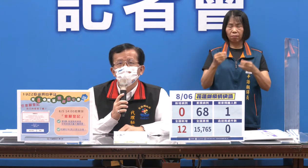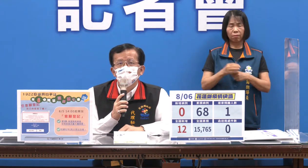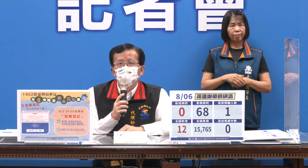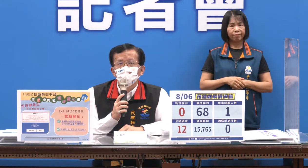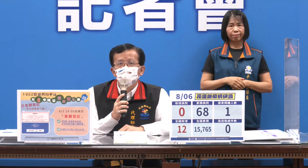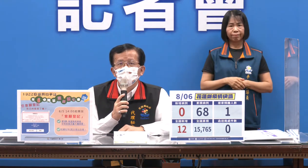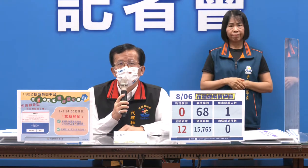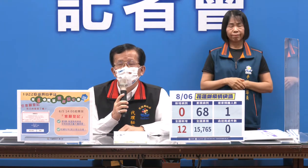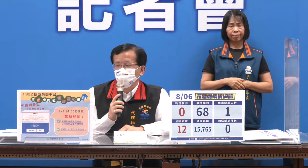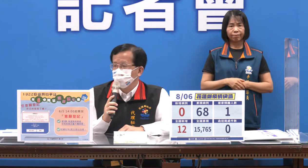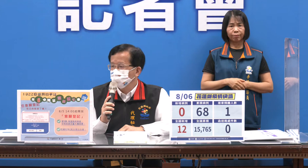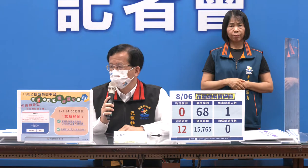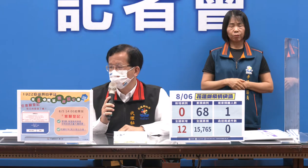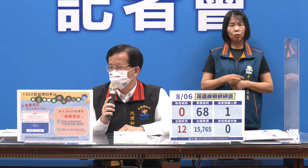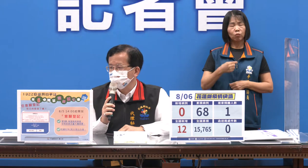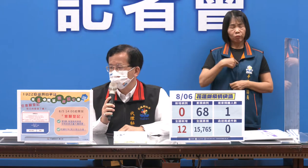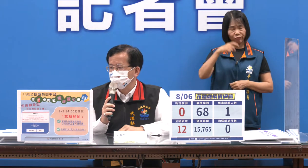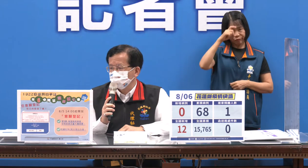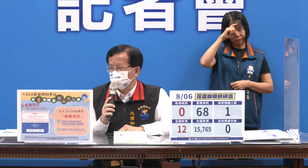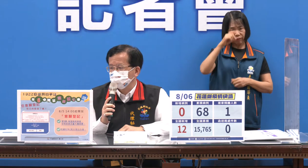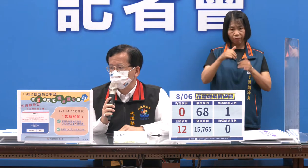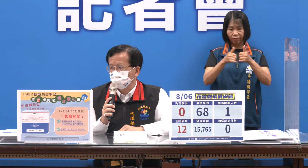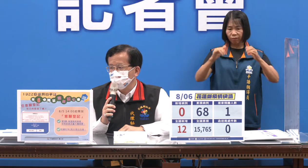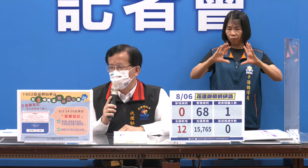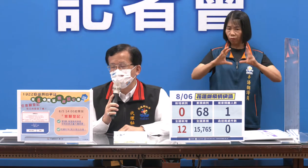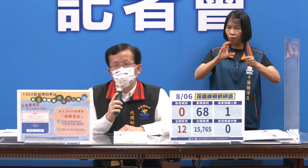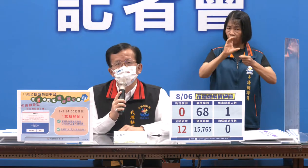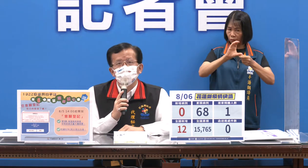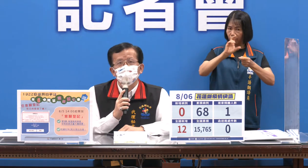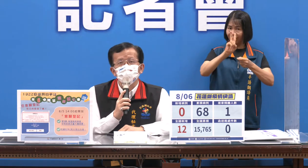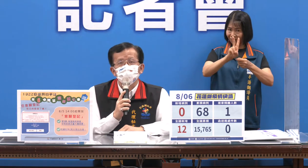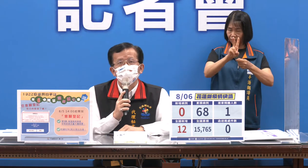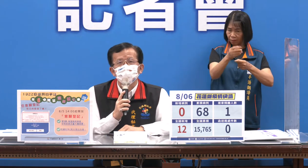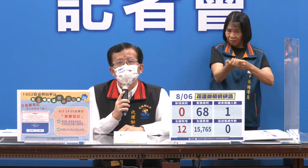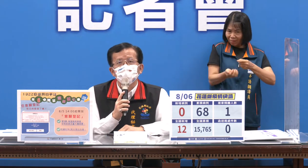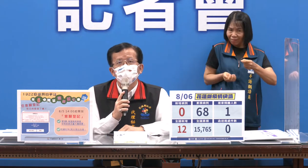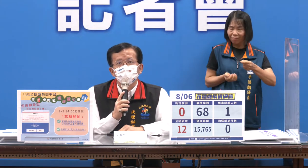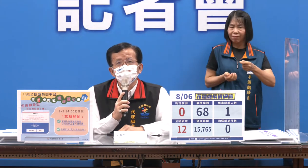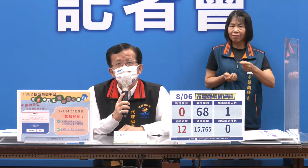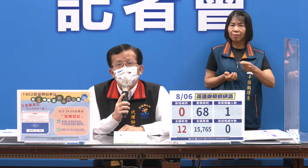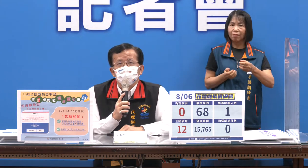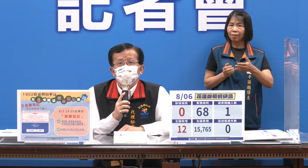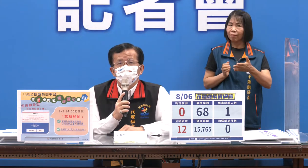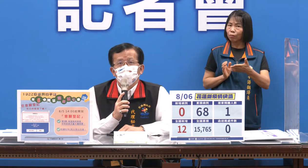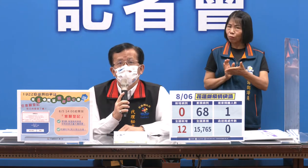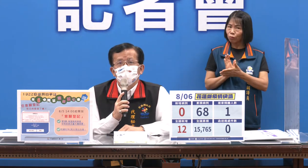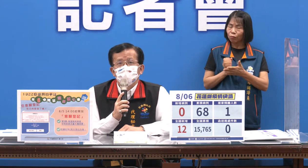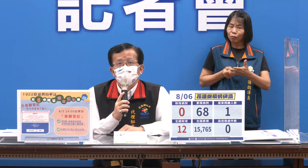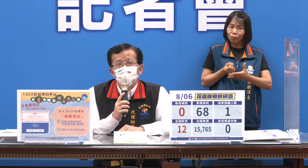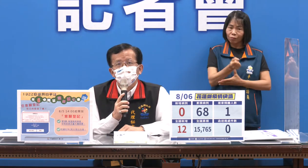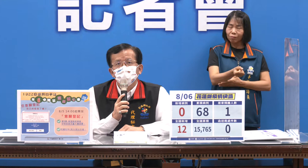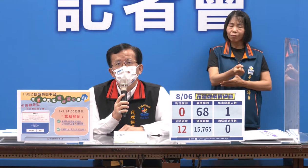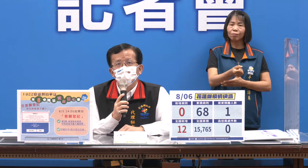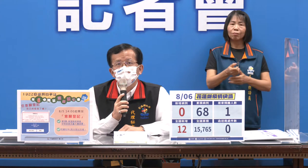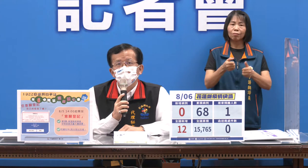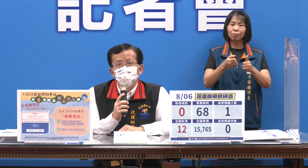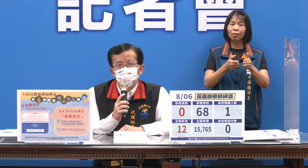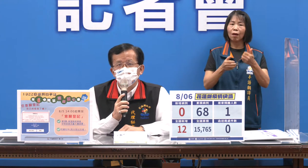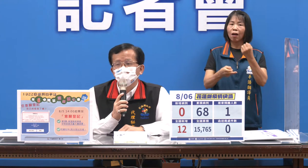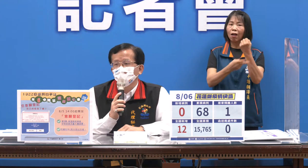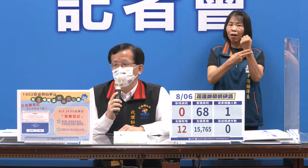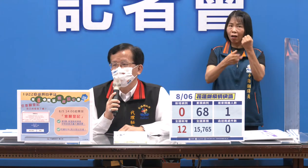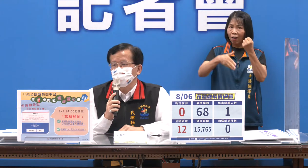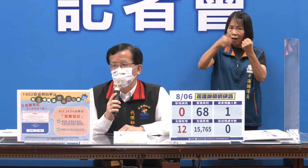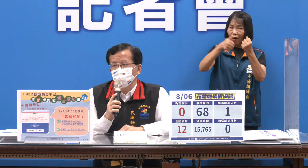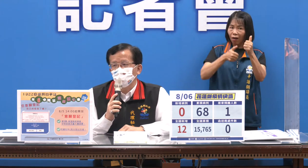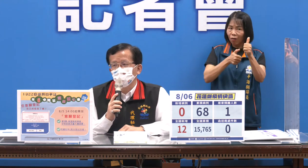望民国92年以前出生的邻长赶快直